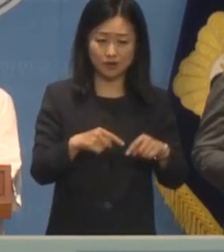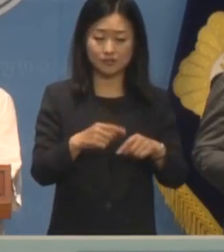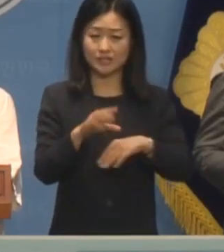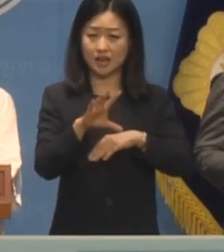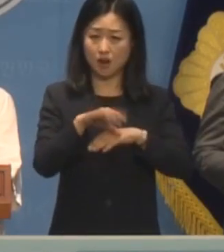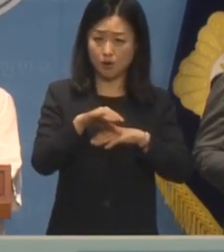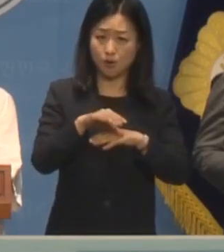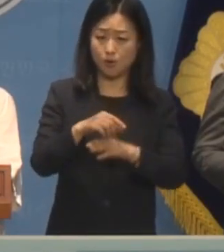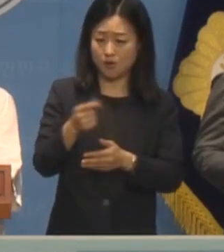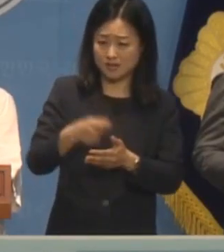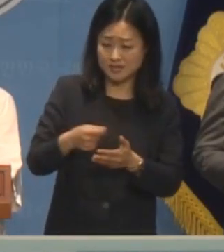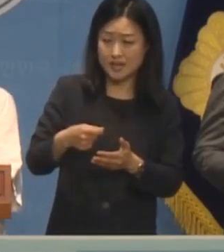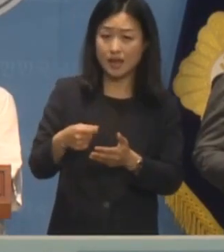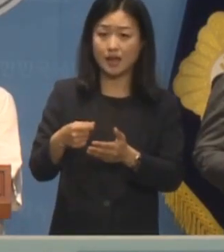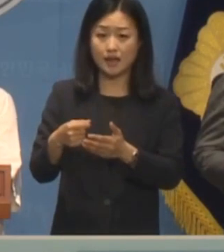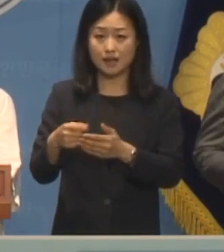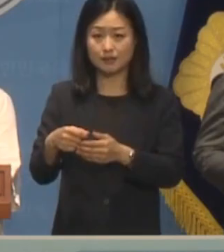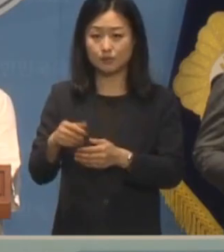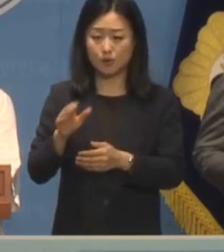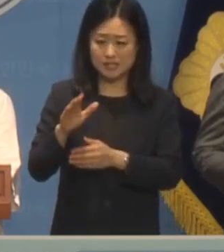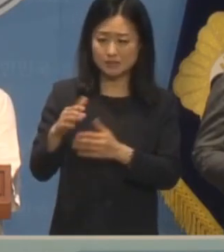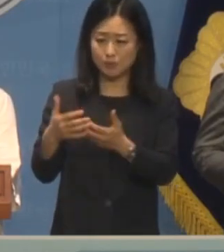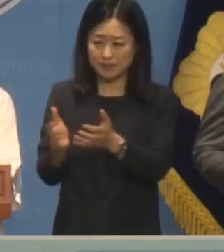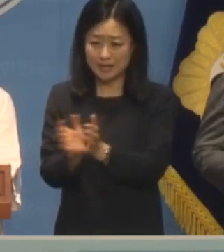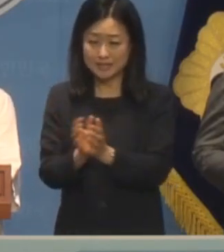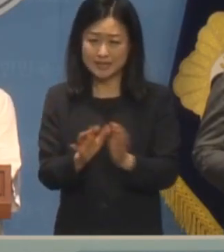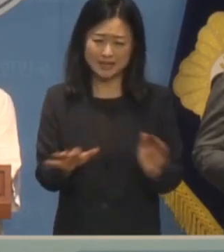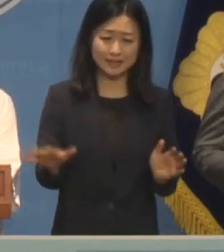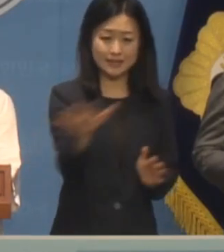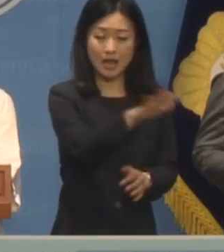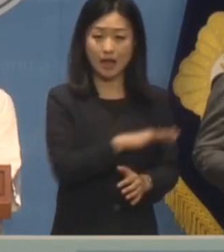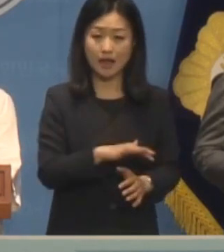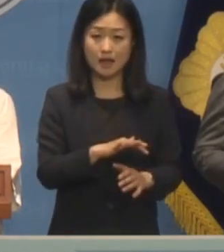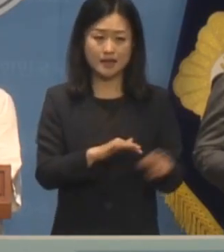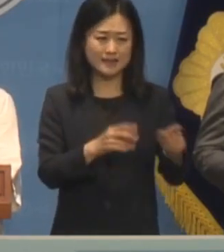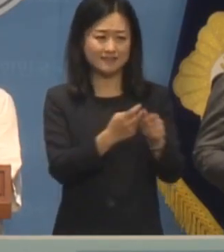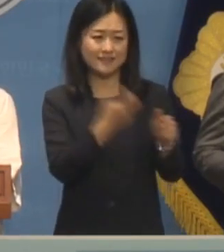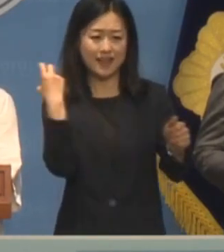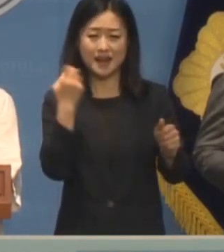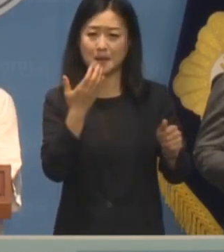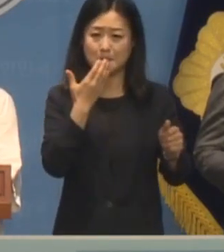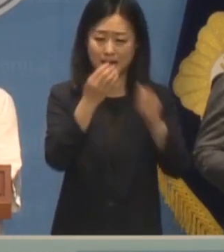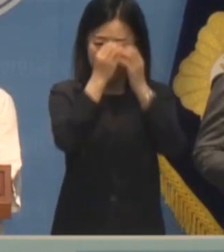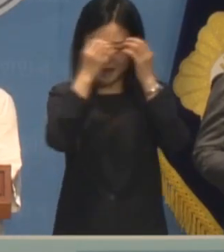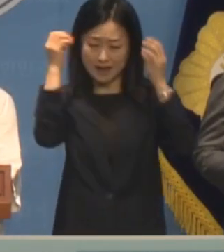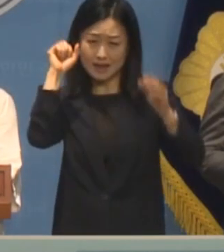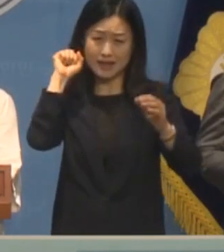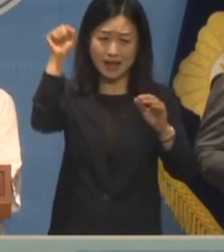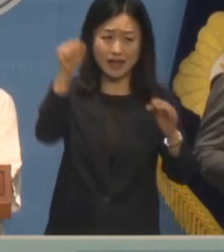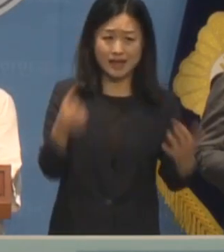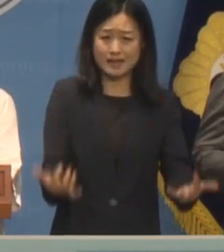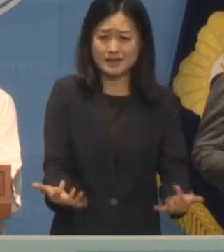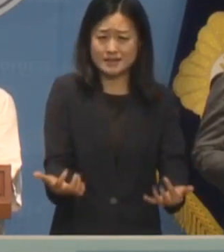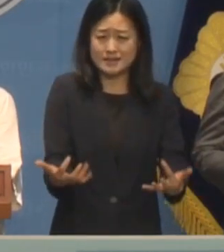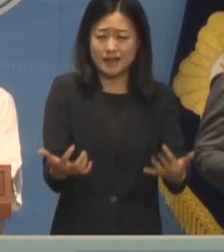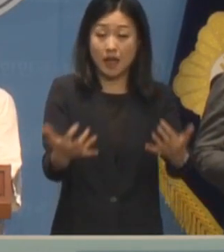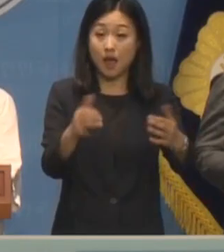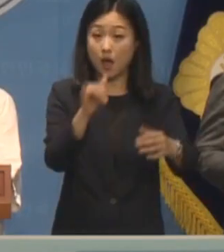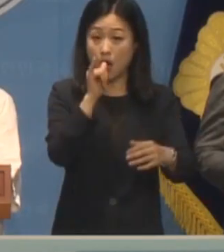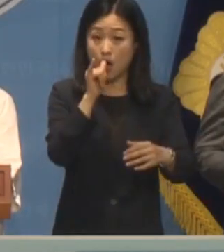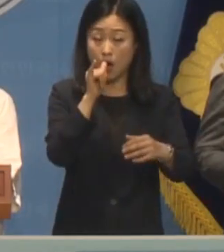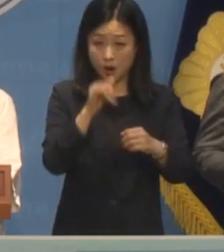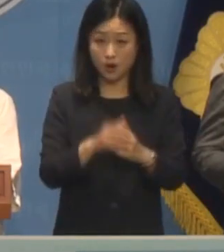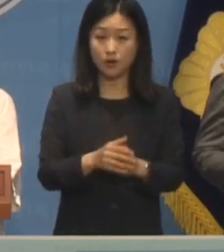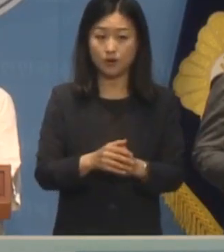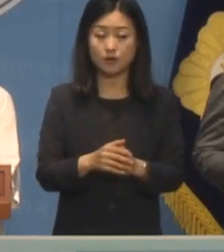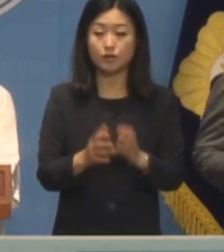언론, 진보단체 등 각계에서 범국민 탄핵 항쟁의 기운이 높아지고 있습니다.